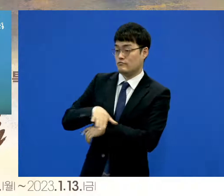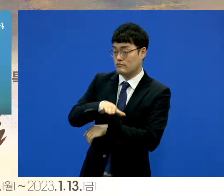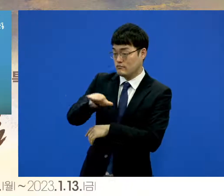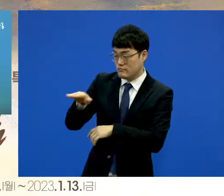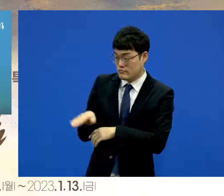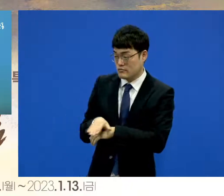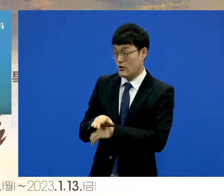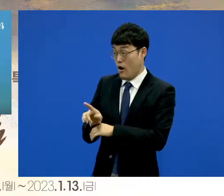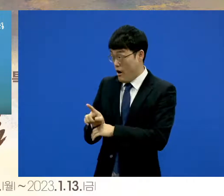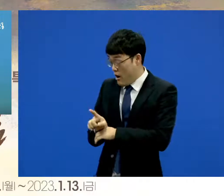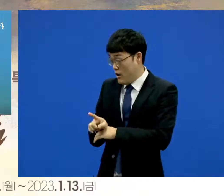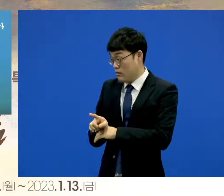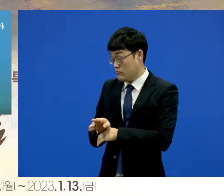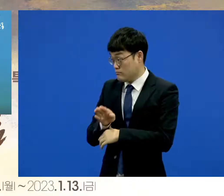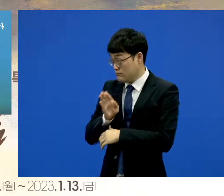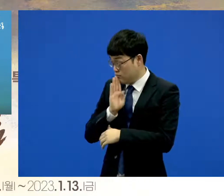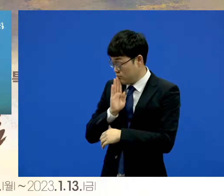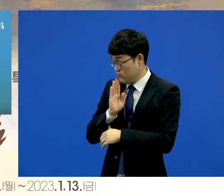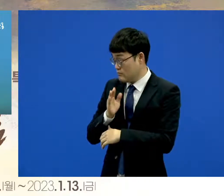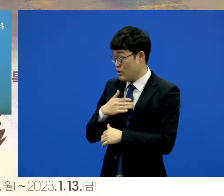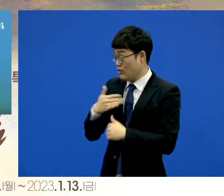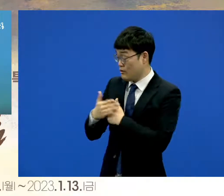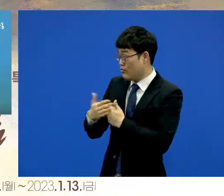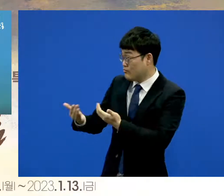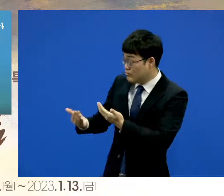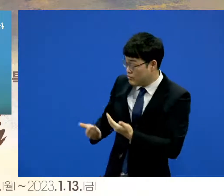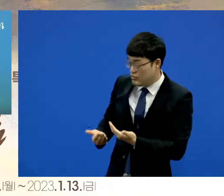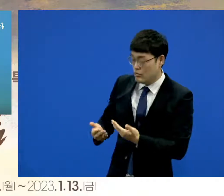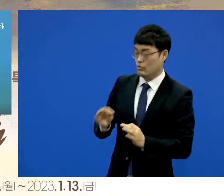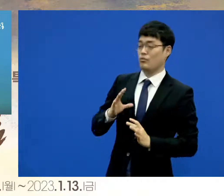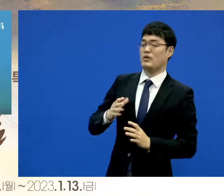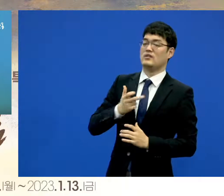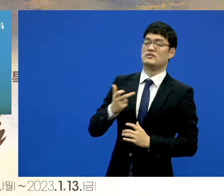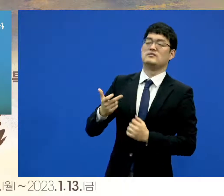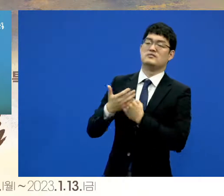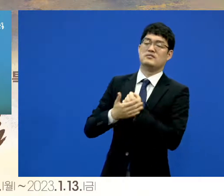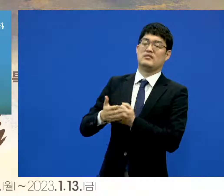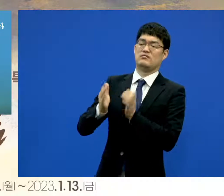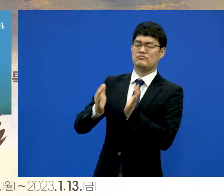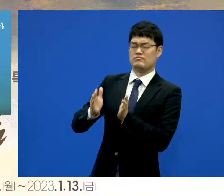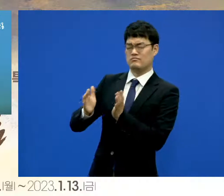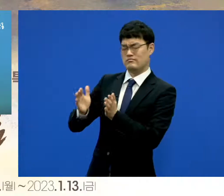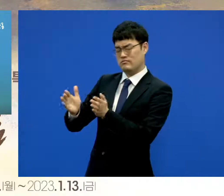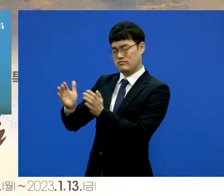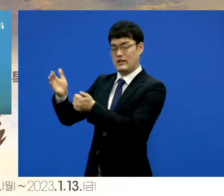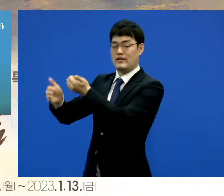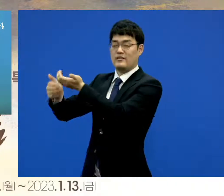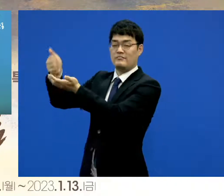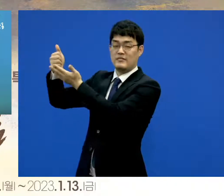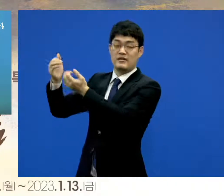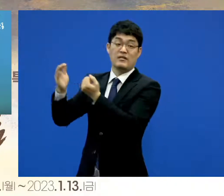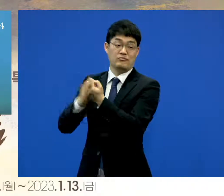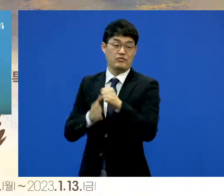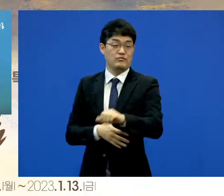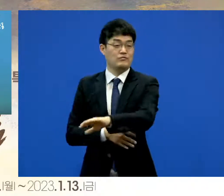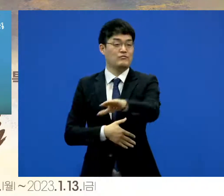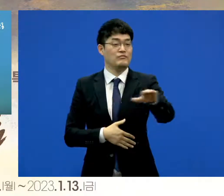너무 숨막힐 정도로 너무도 크고 놀라운 것을 준비해 놓으신 하나님 때문에 우리는